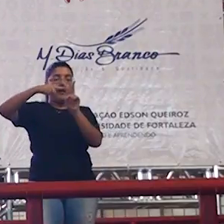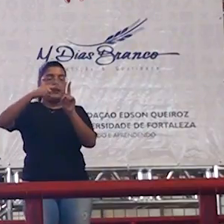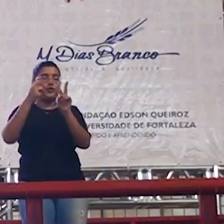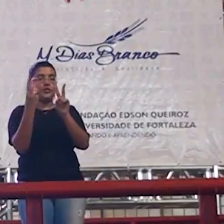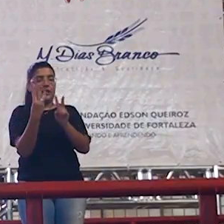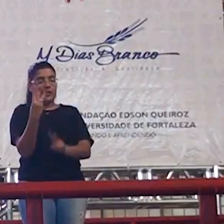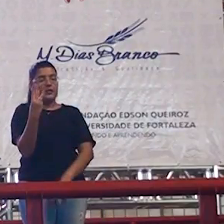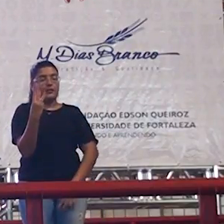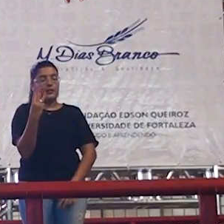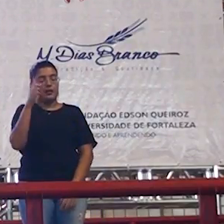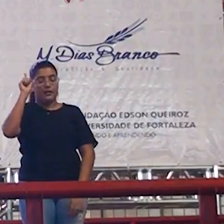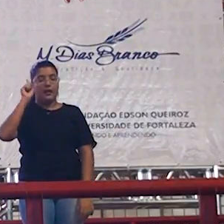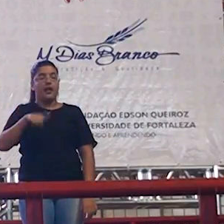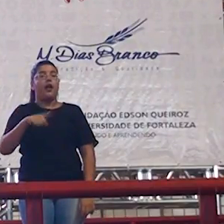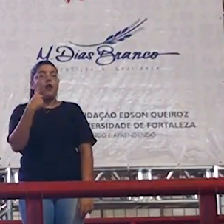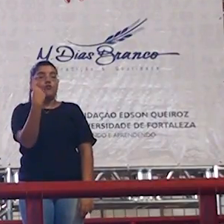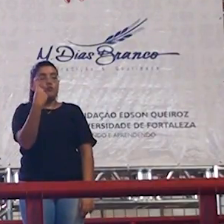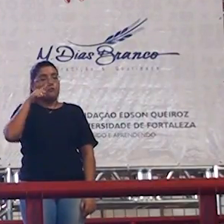de 3,